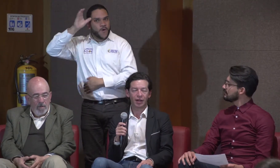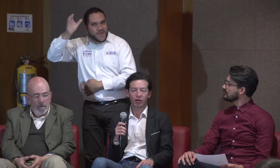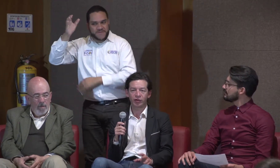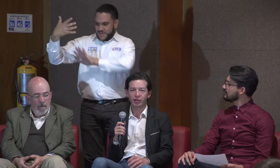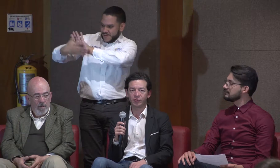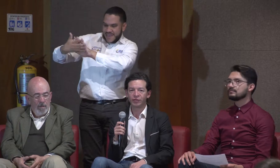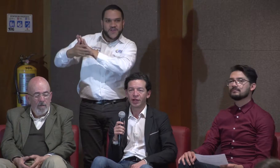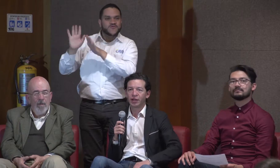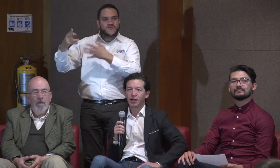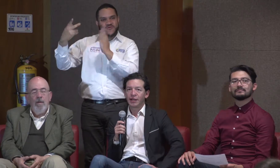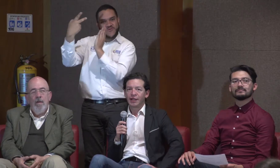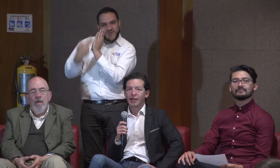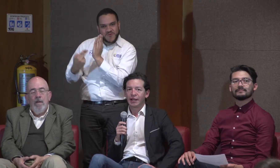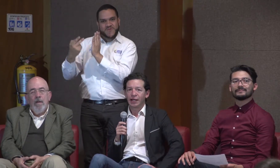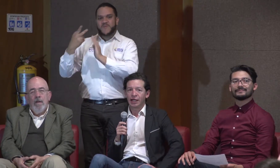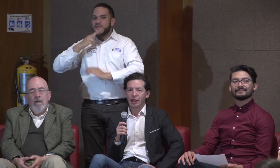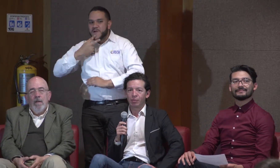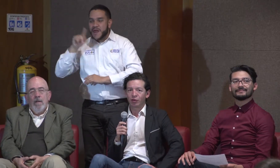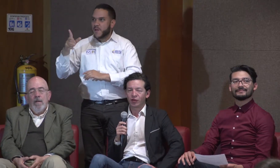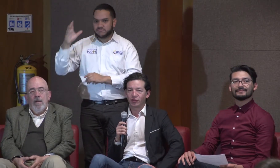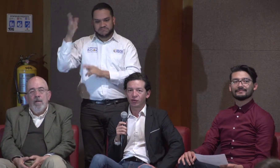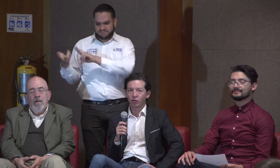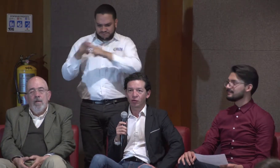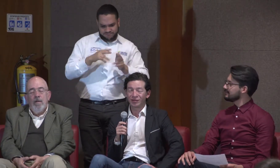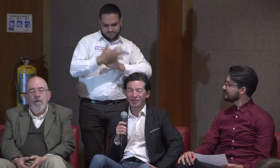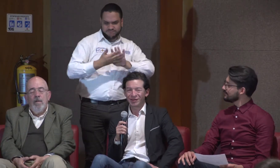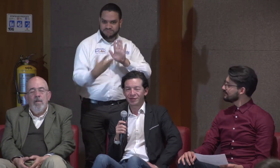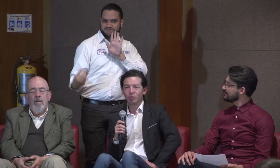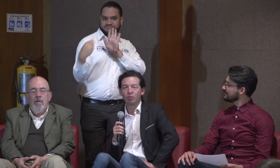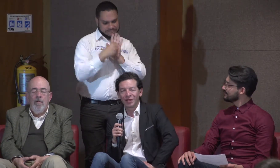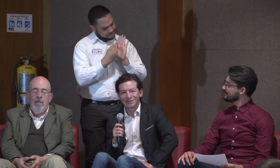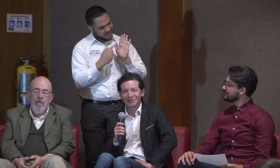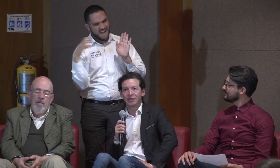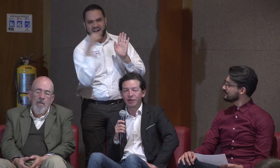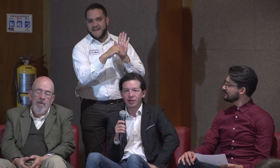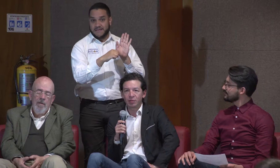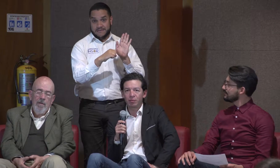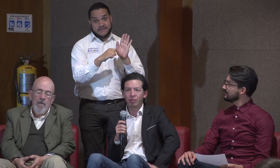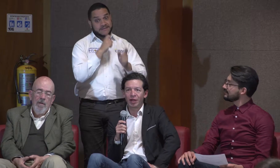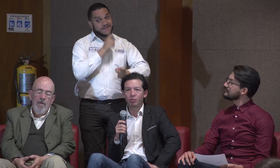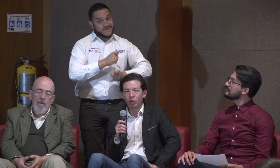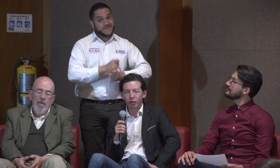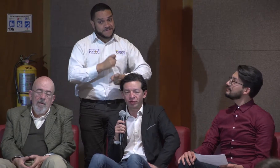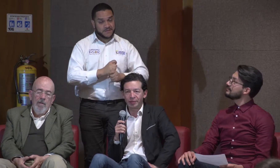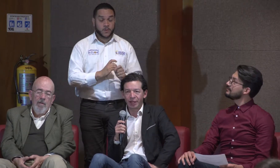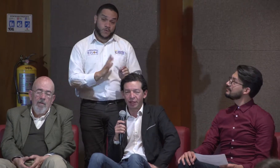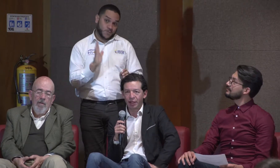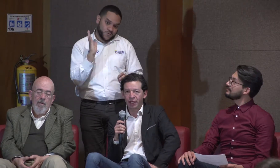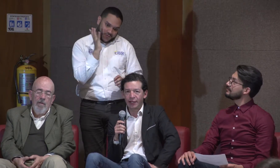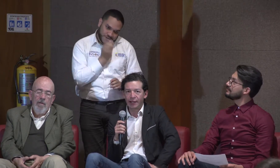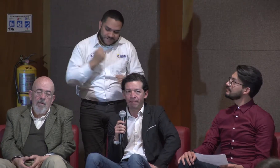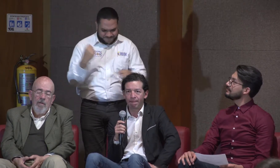del glosario. El proceso es difícil, es muy bonito